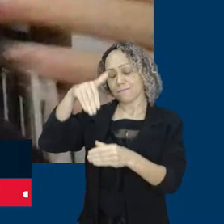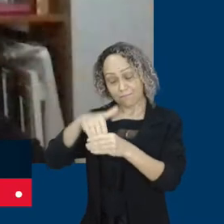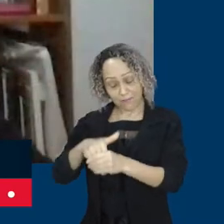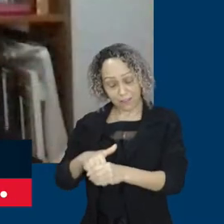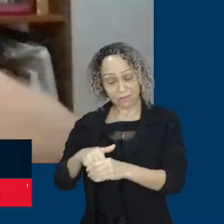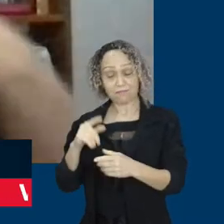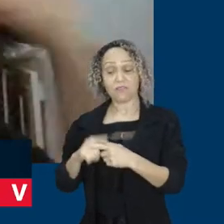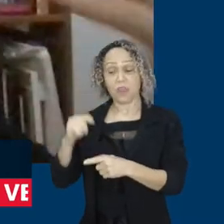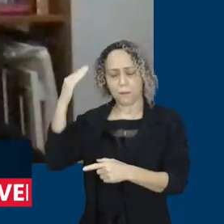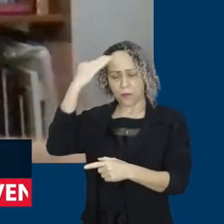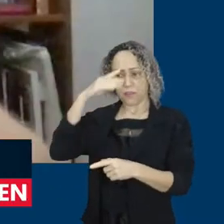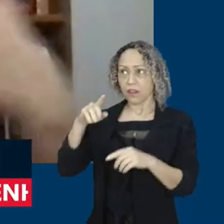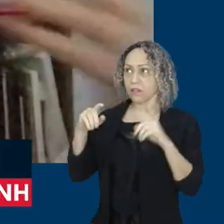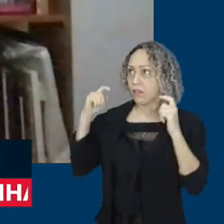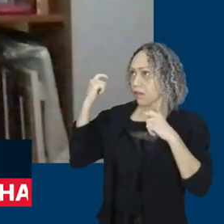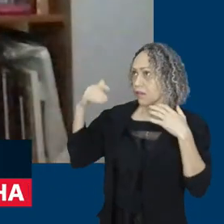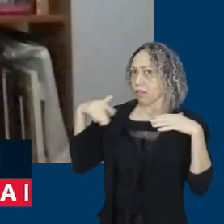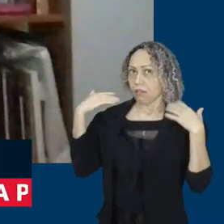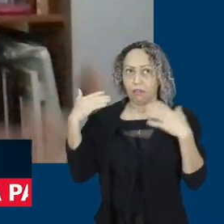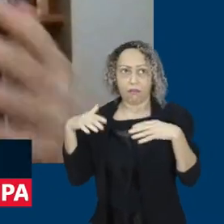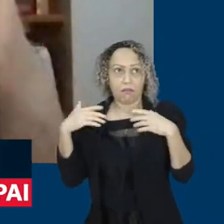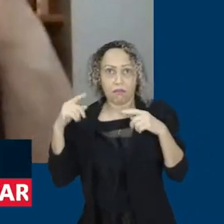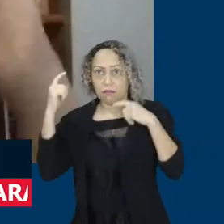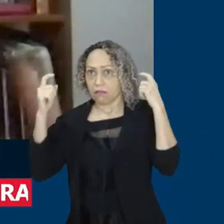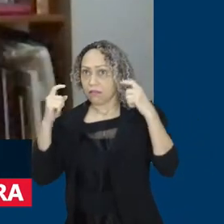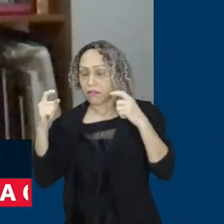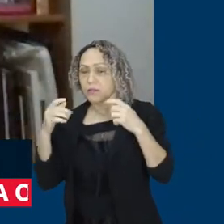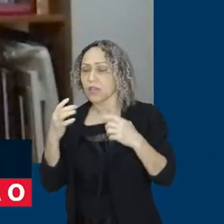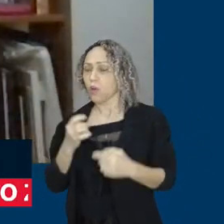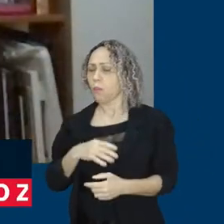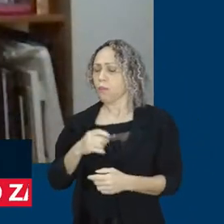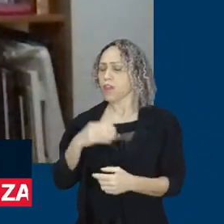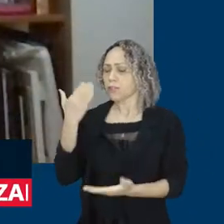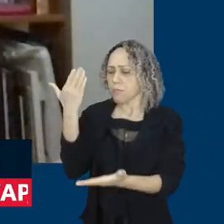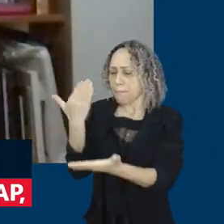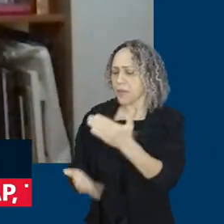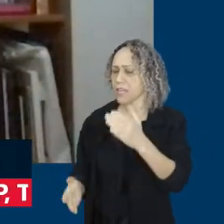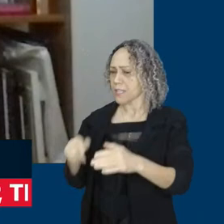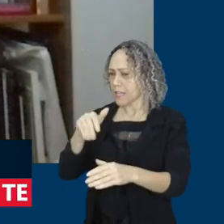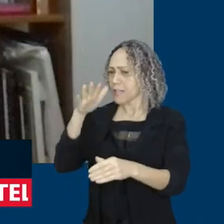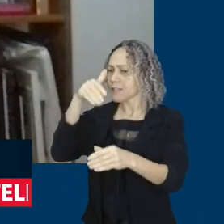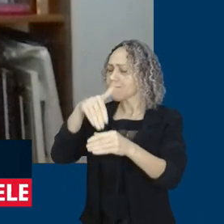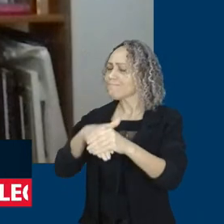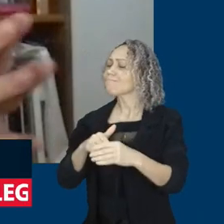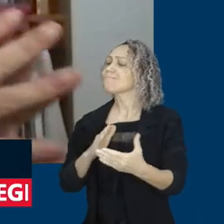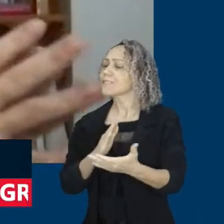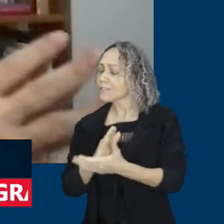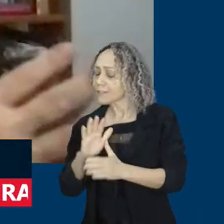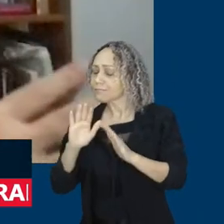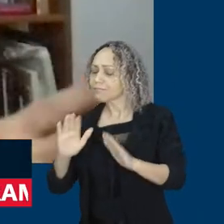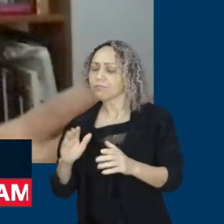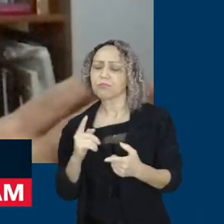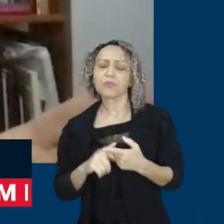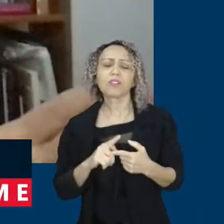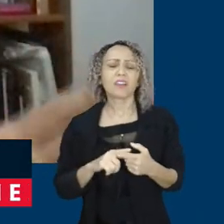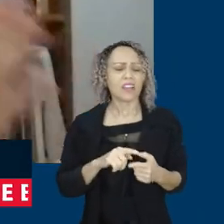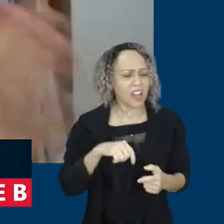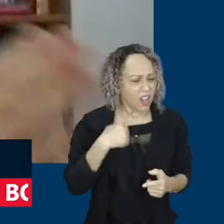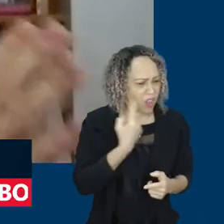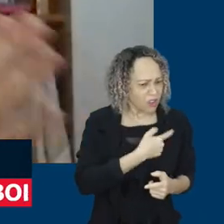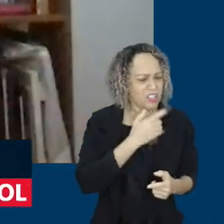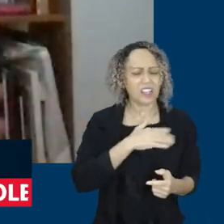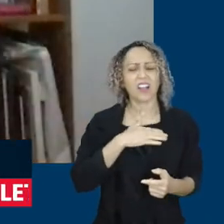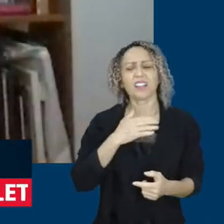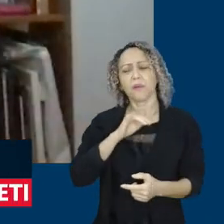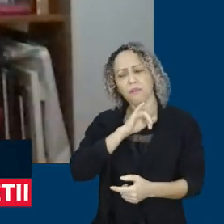eleições, né, aumentaram na última hora, a gente falando que o recurso estava insuficiente, falando inclusive que tinha que ter outras